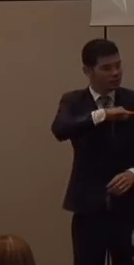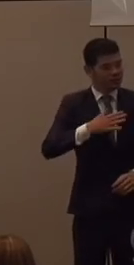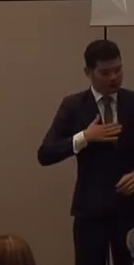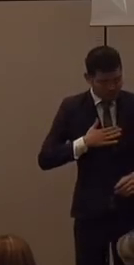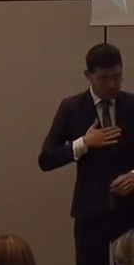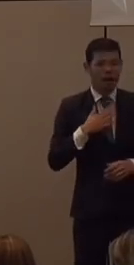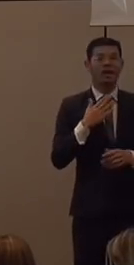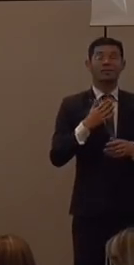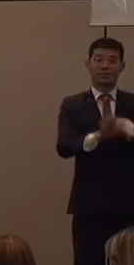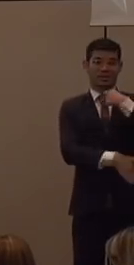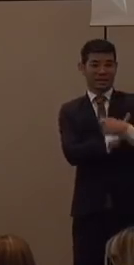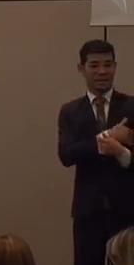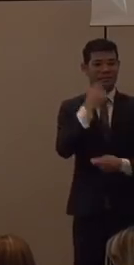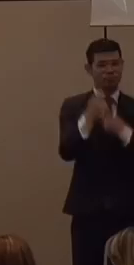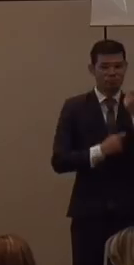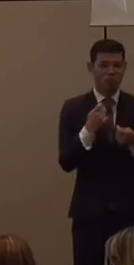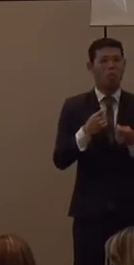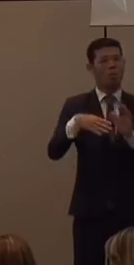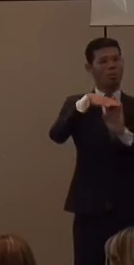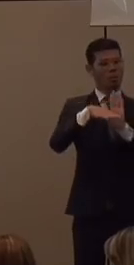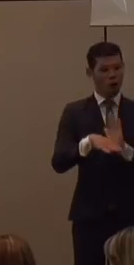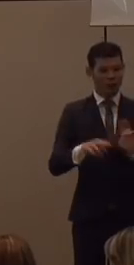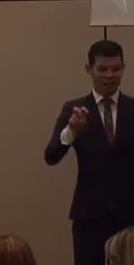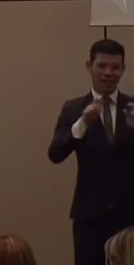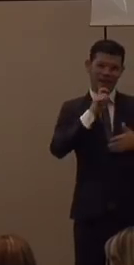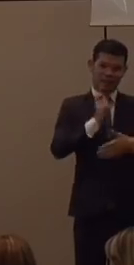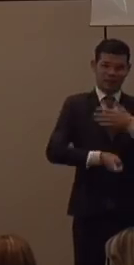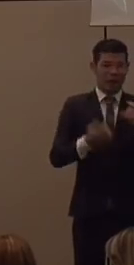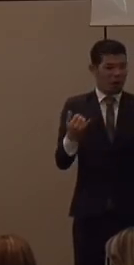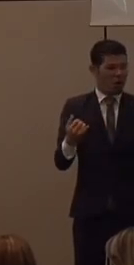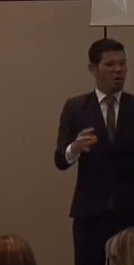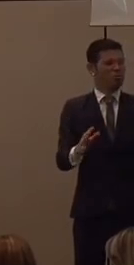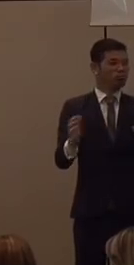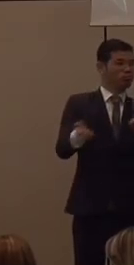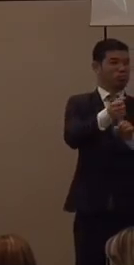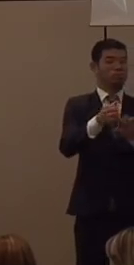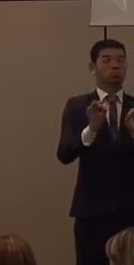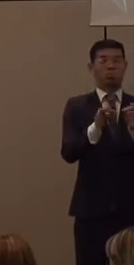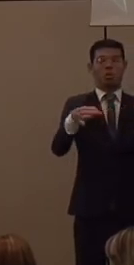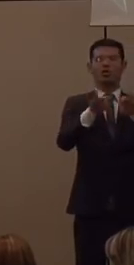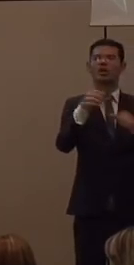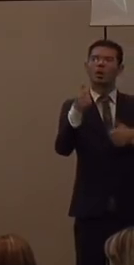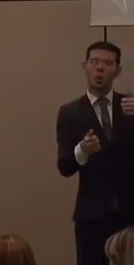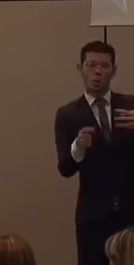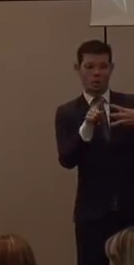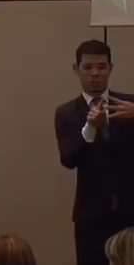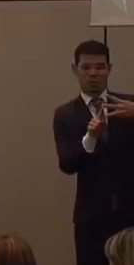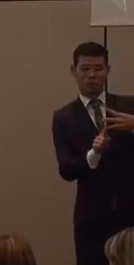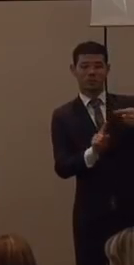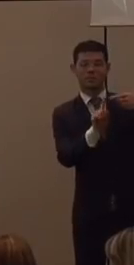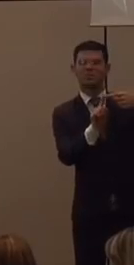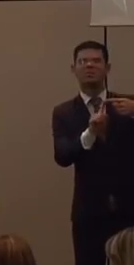y durante este año hay tres logros fundamentales primero el colombia repunta que es un programa que le da cero